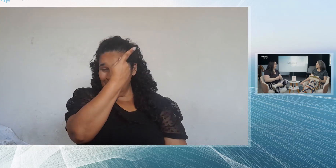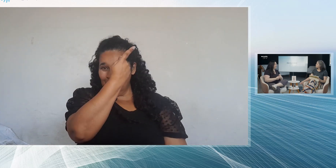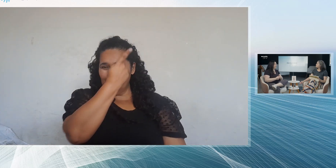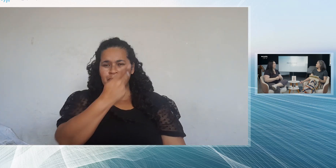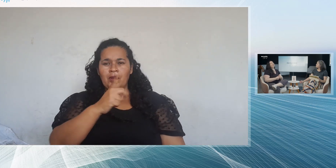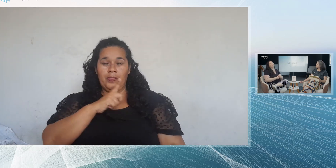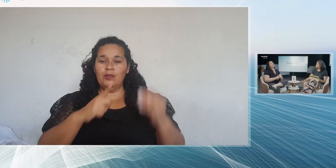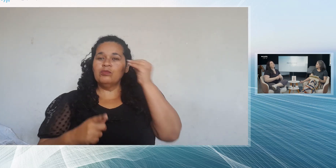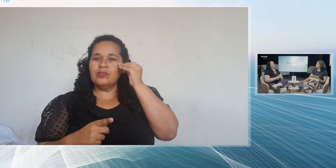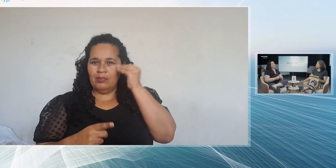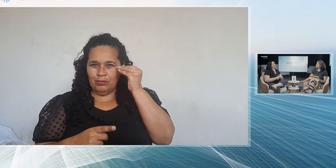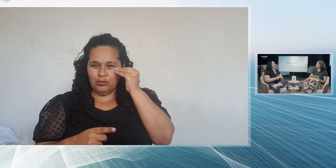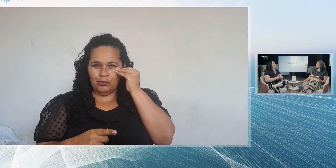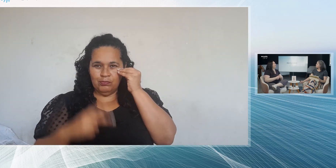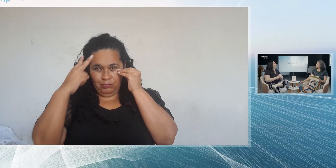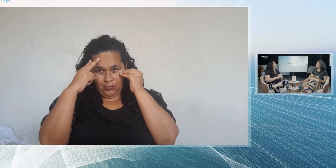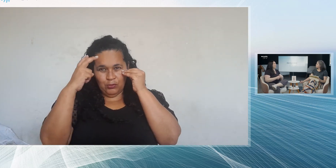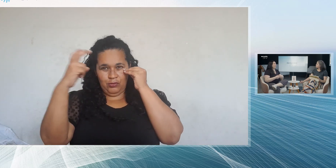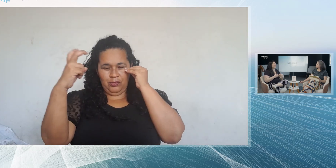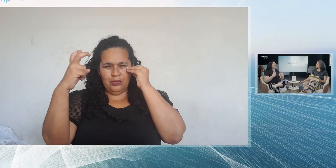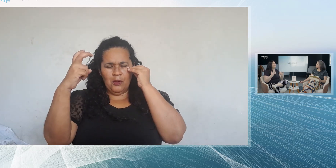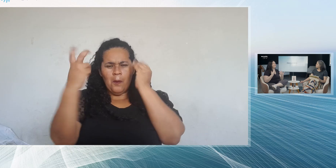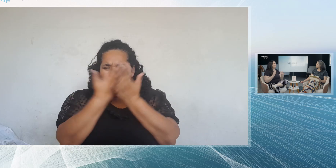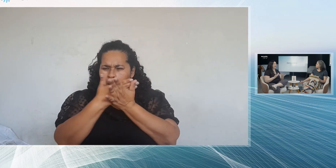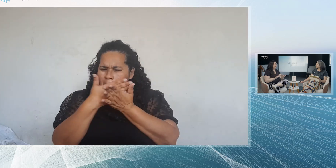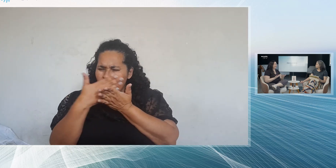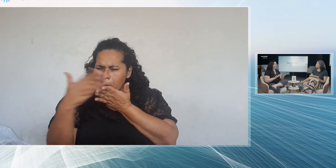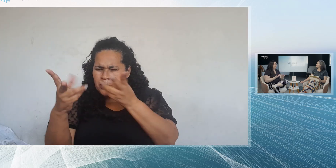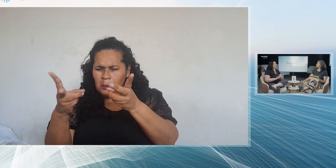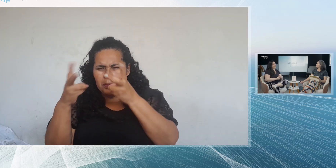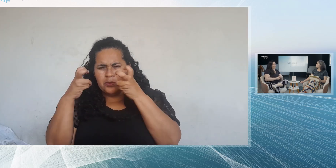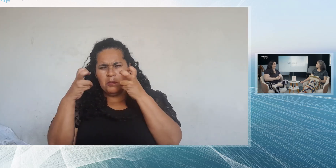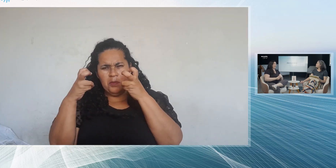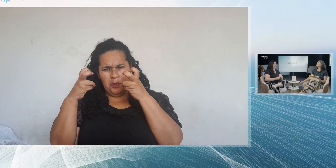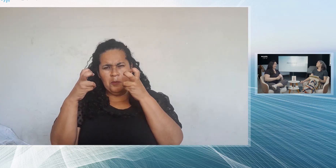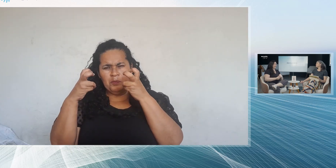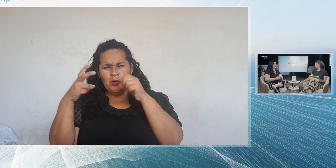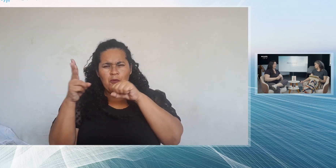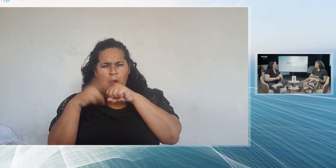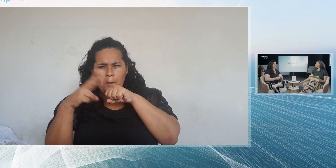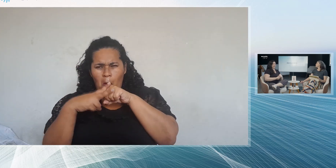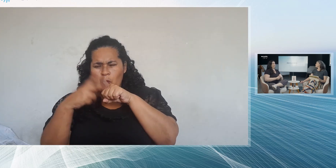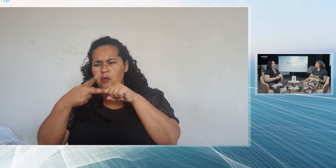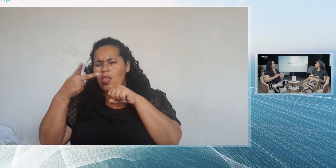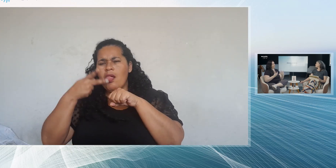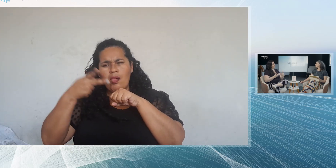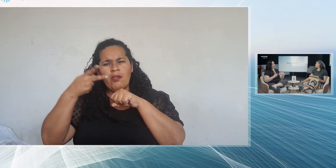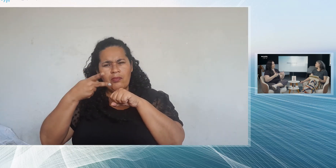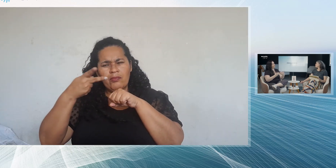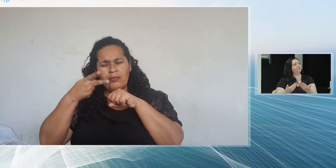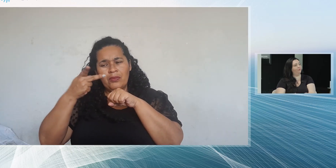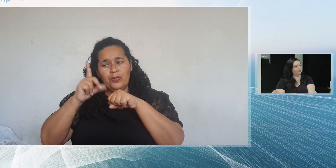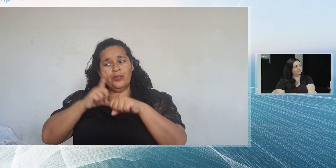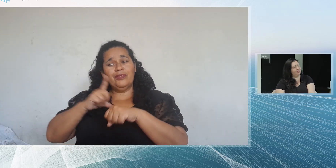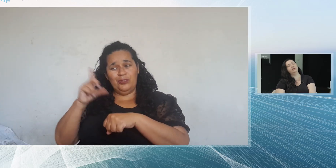de inteligência, quando a gente avalia o índice de compreensão verbal, vai dar uma dificuldade. Né? Porque se a gente